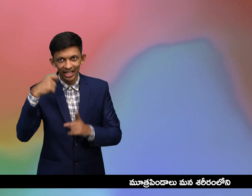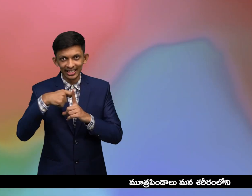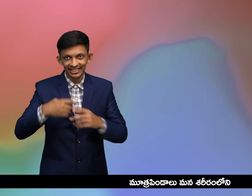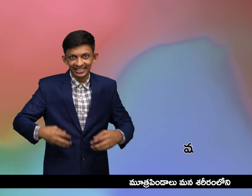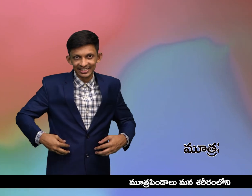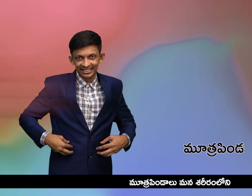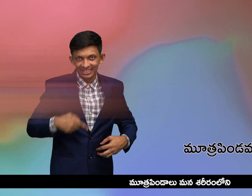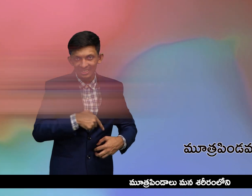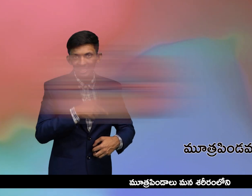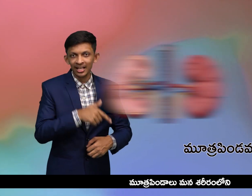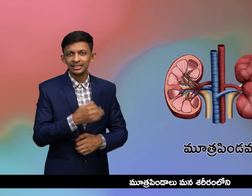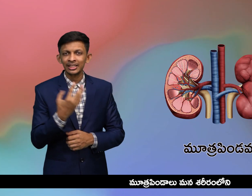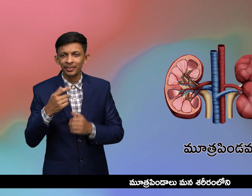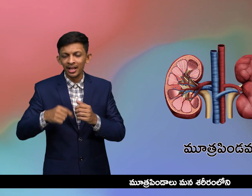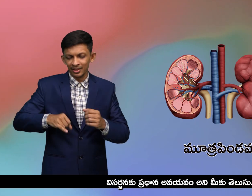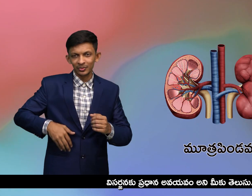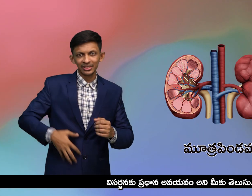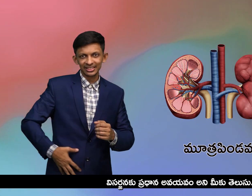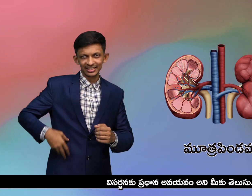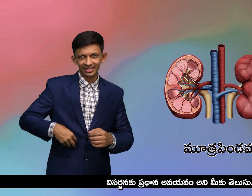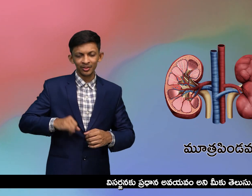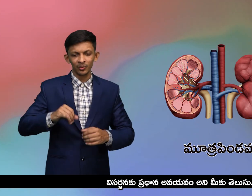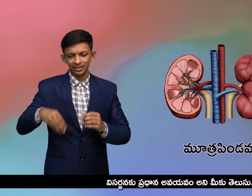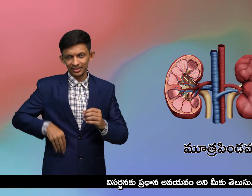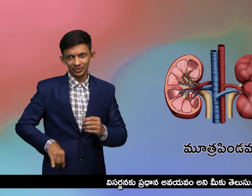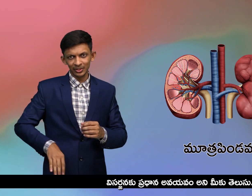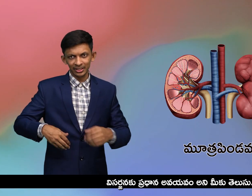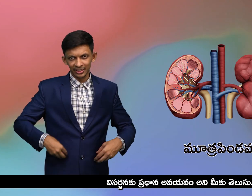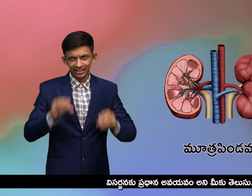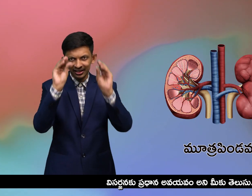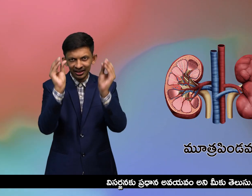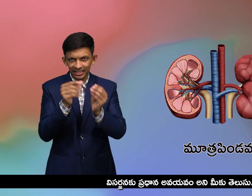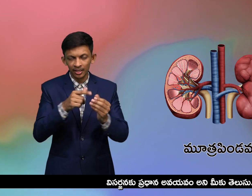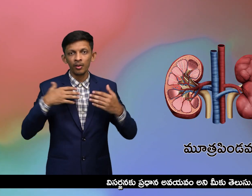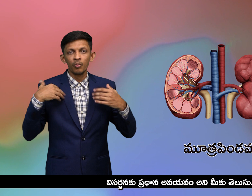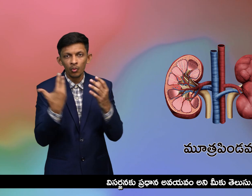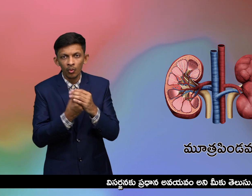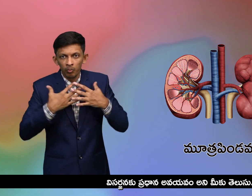మూత్రపిండాలు మన శరీరంలోని విసర్జనకు ప్రధాన అవయవం అని మీకు తెలుసు.